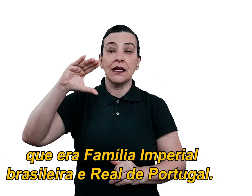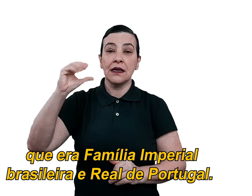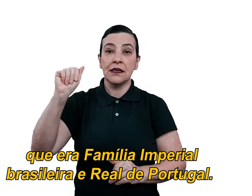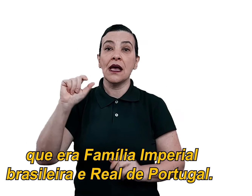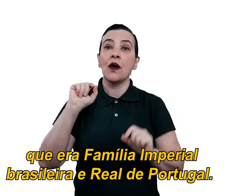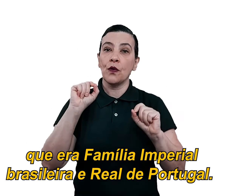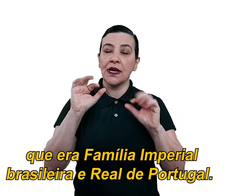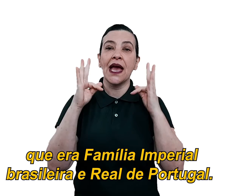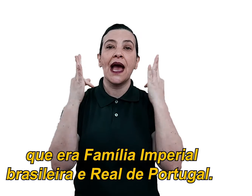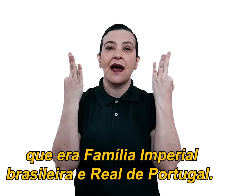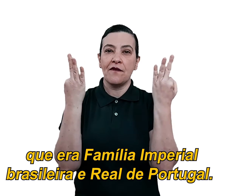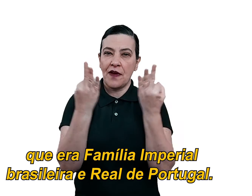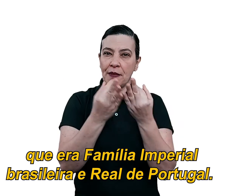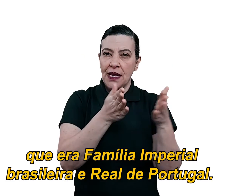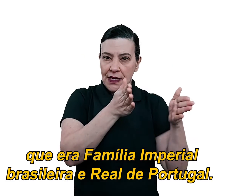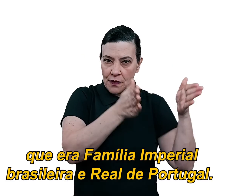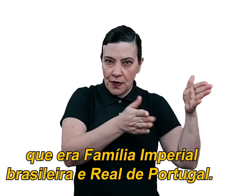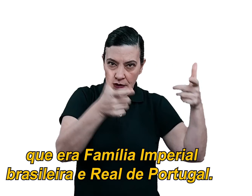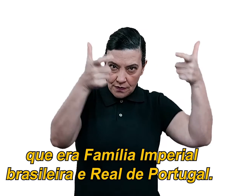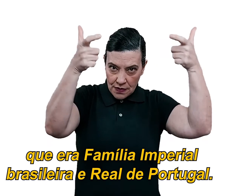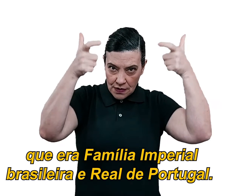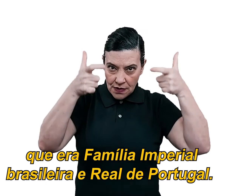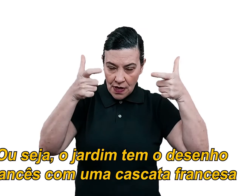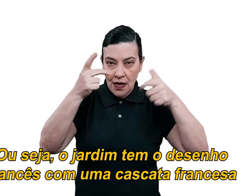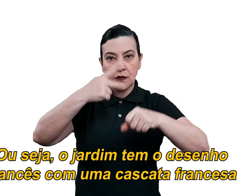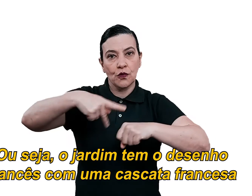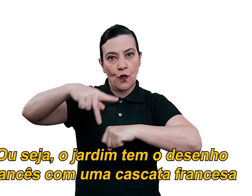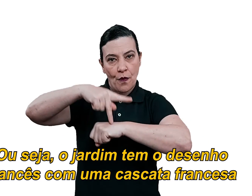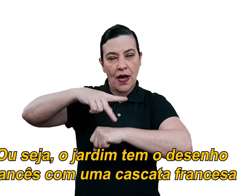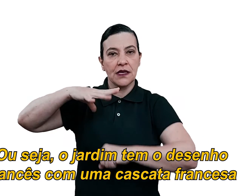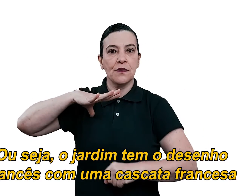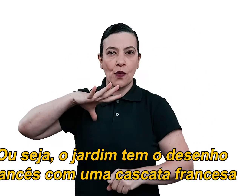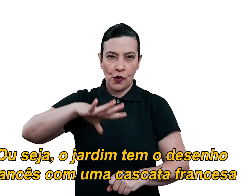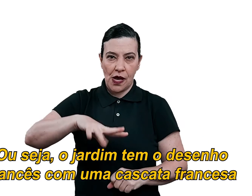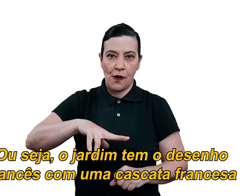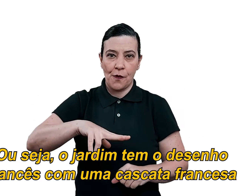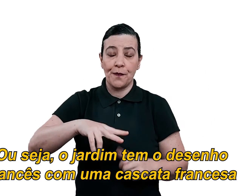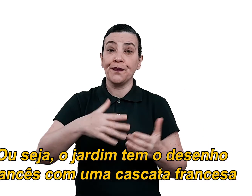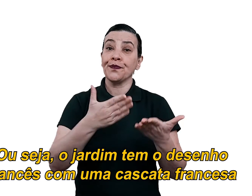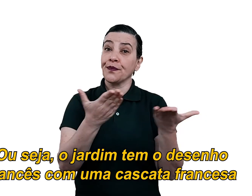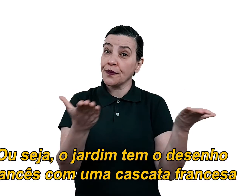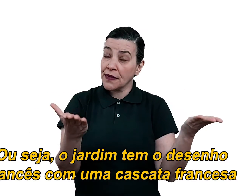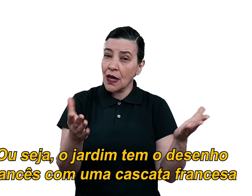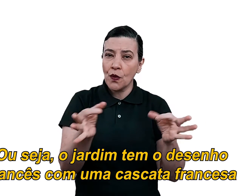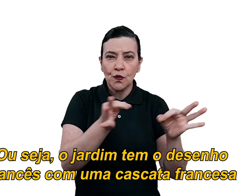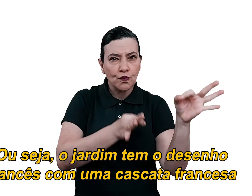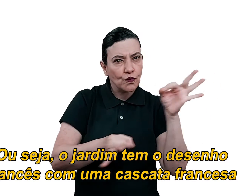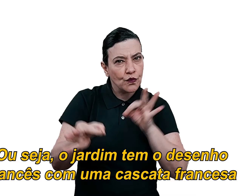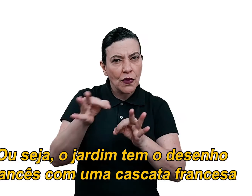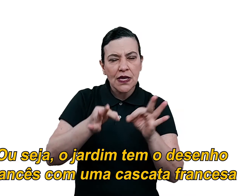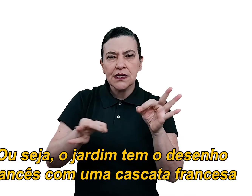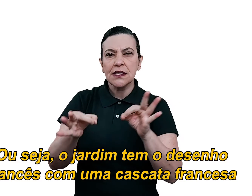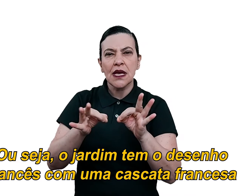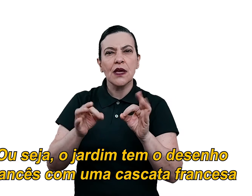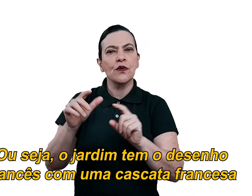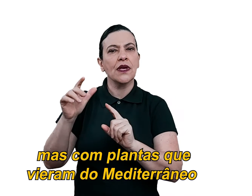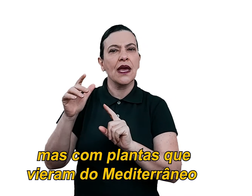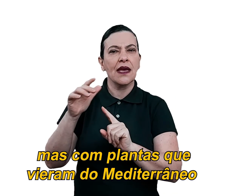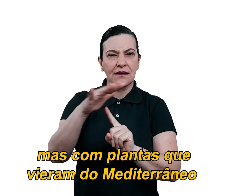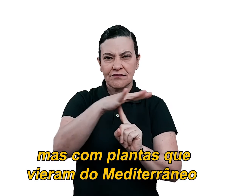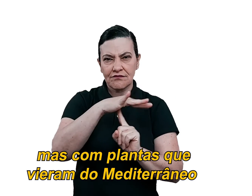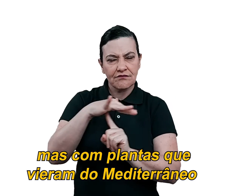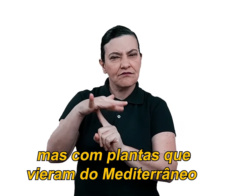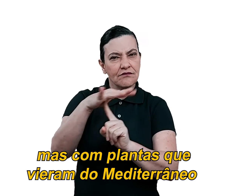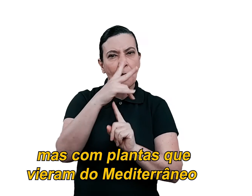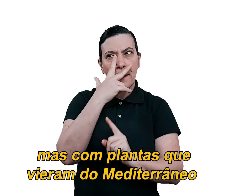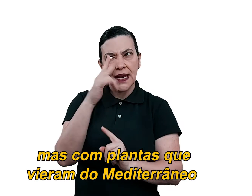família imperial brasileira, né, e real de Portugal. Ou seja, o jardim tem um desenho francês com uma cascata francesa, mas